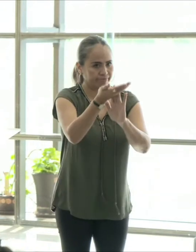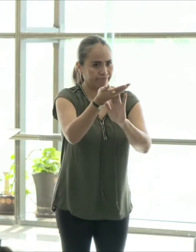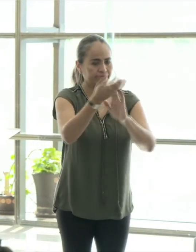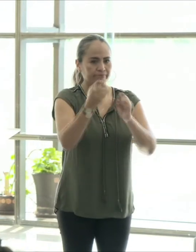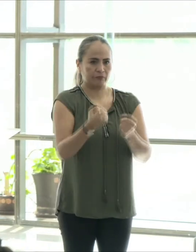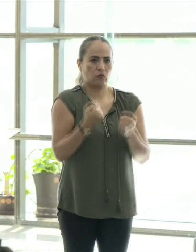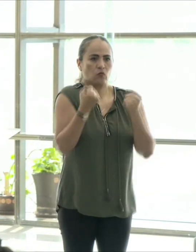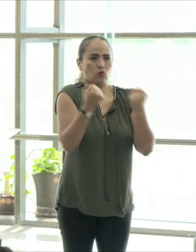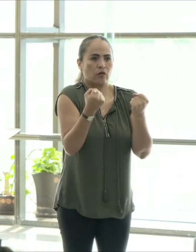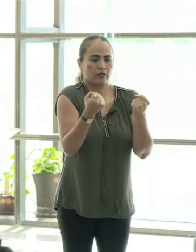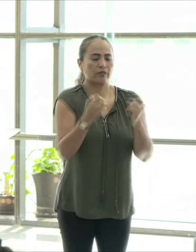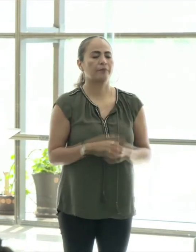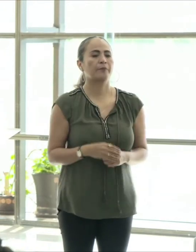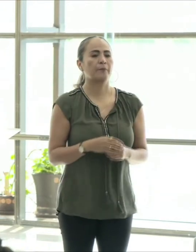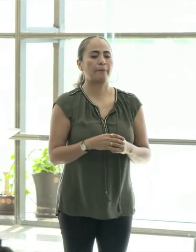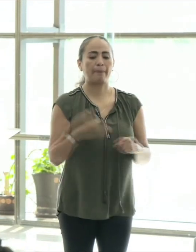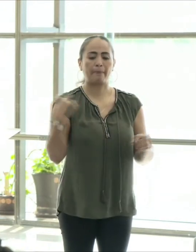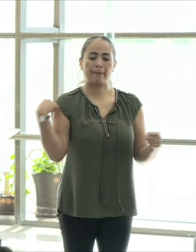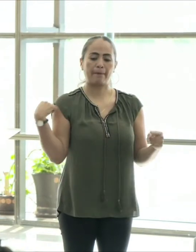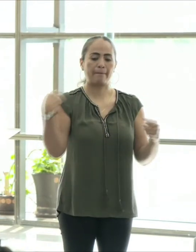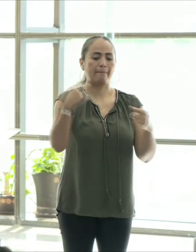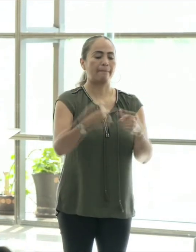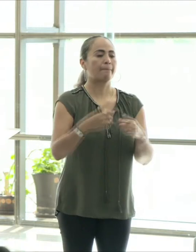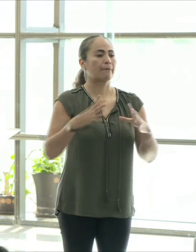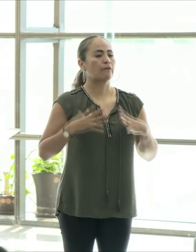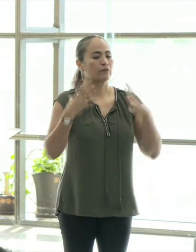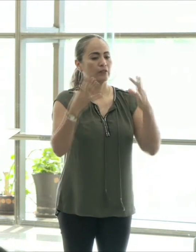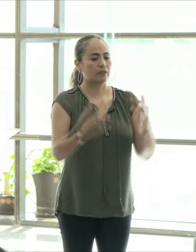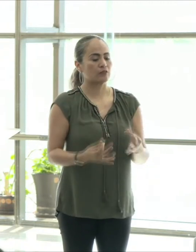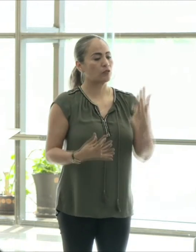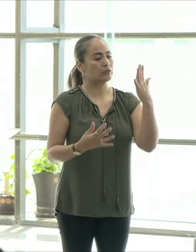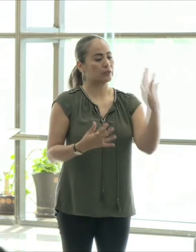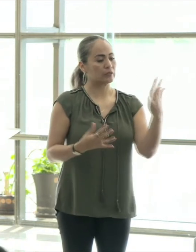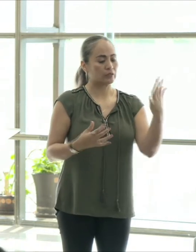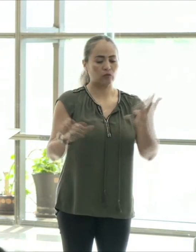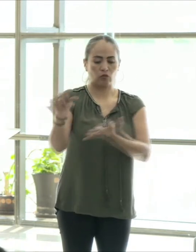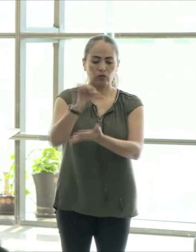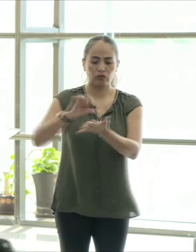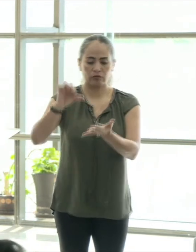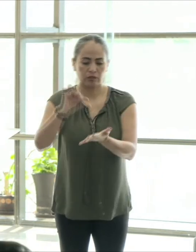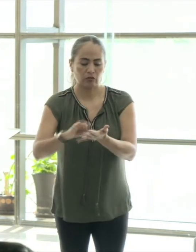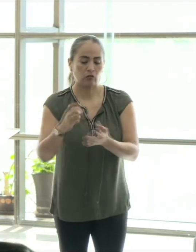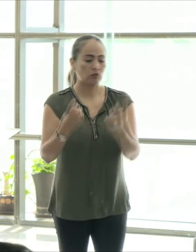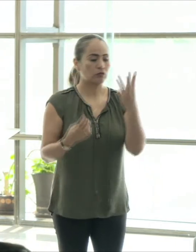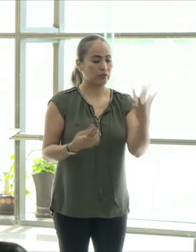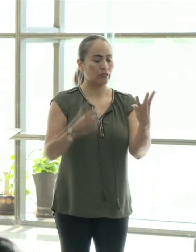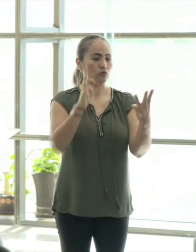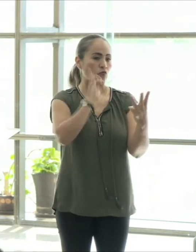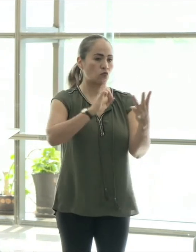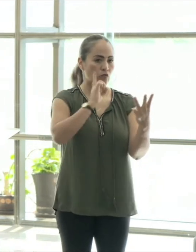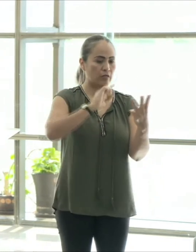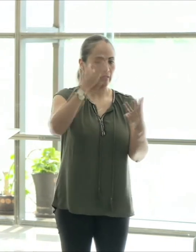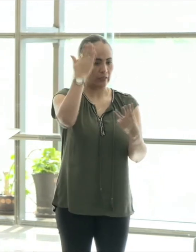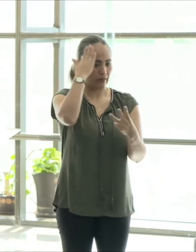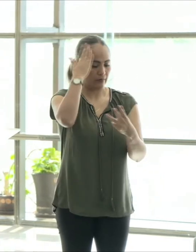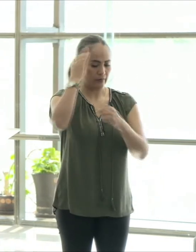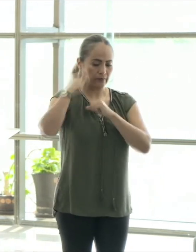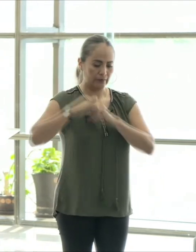por primera vez desde su creación tres de los cinco centros son encabezados por mujeres